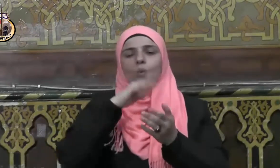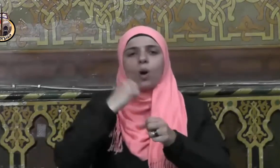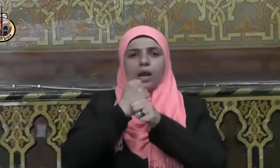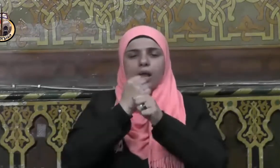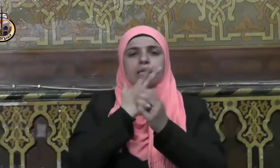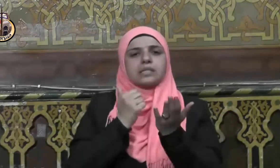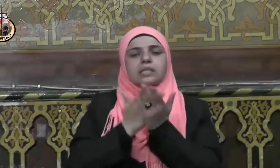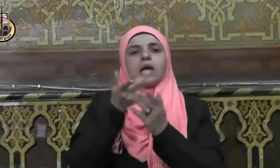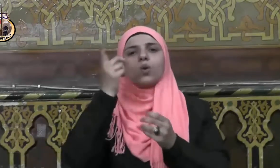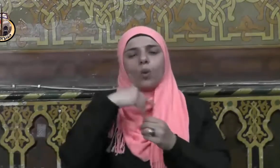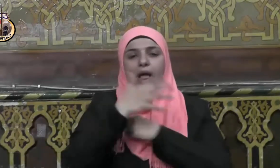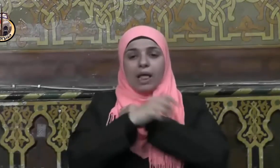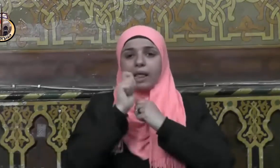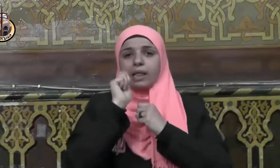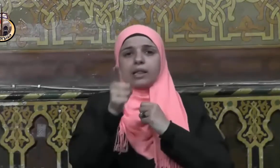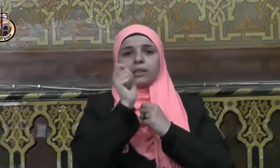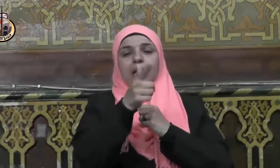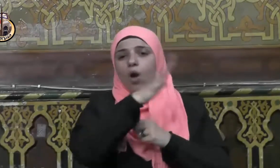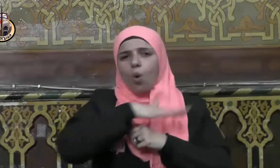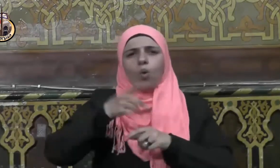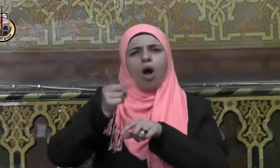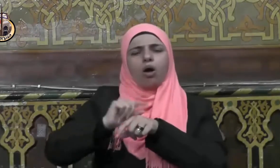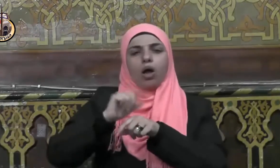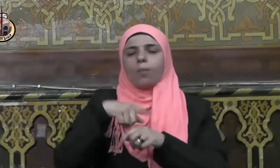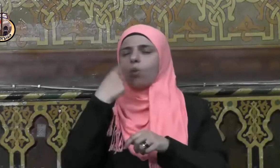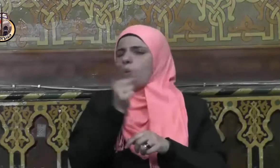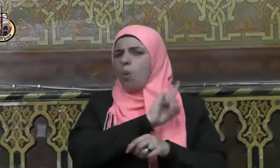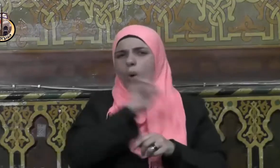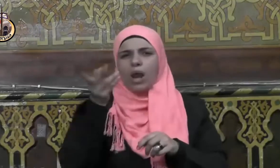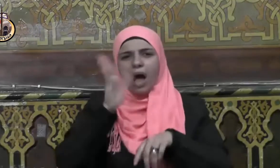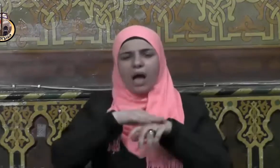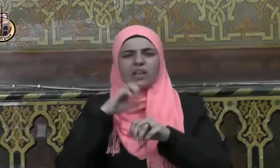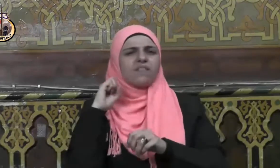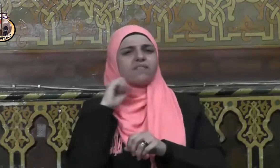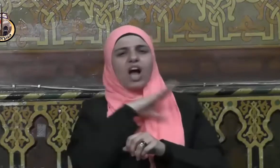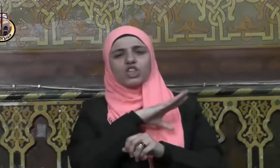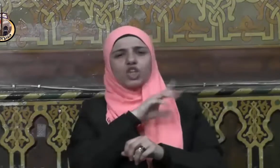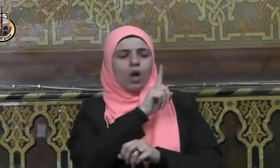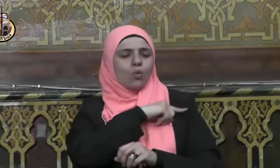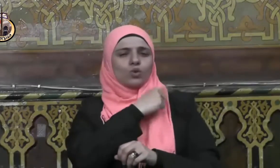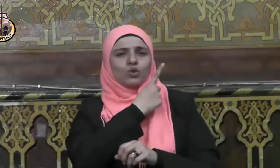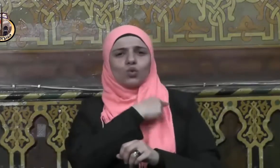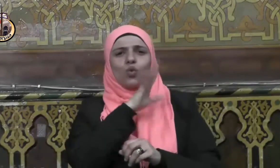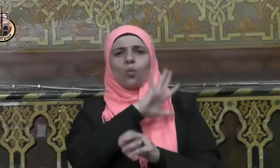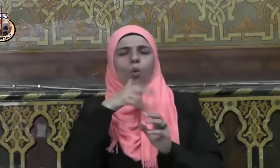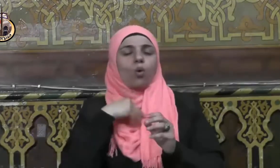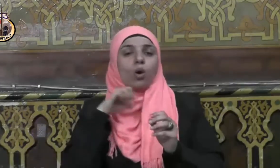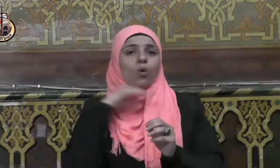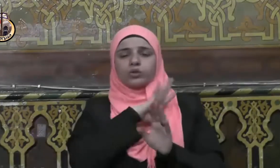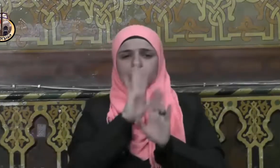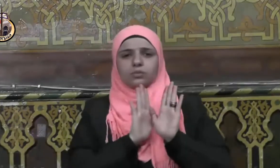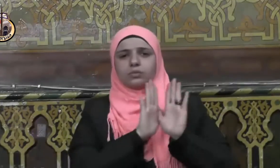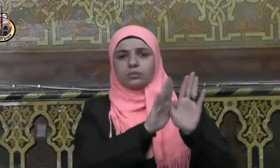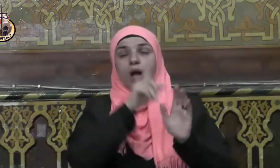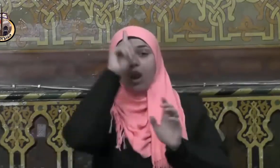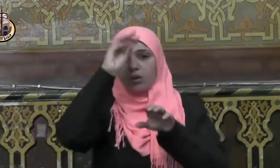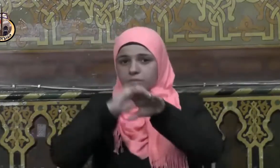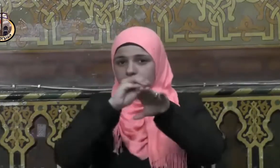وإيتاء ذي القربى، وينهى عن الفحشاء والمنكر والبغي، يعظكم